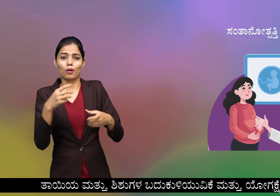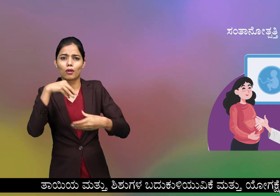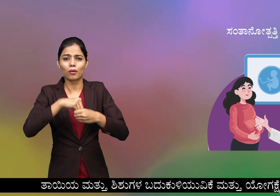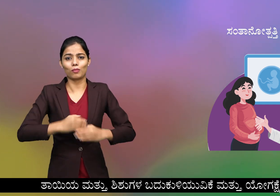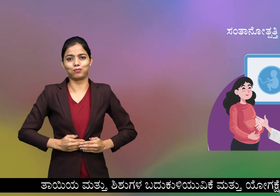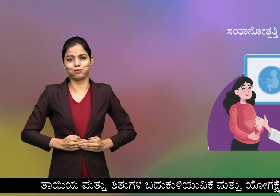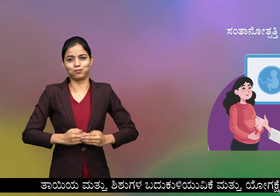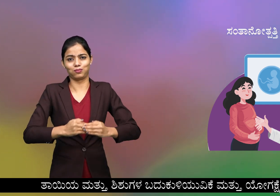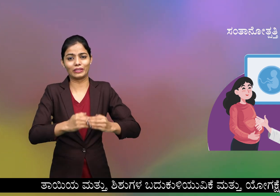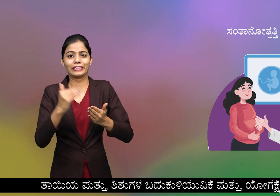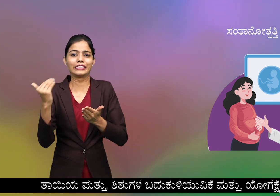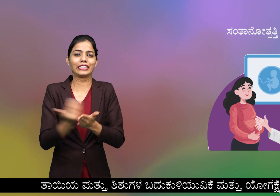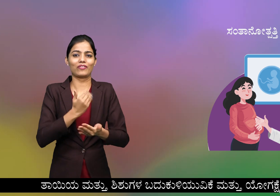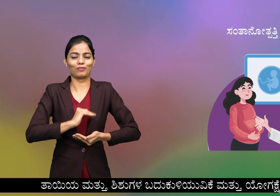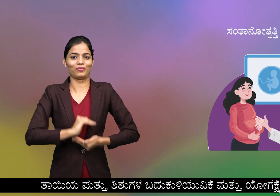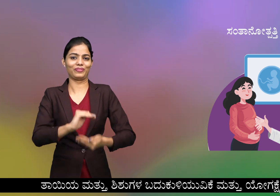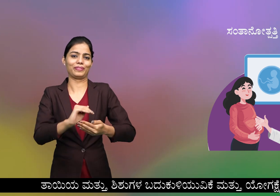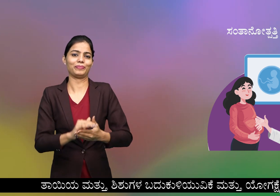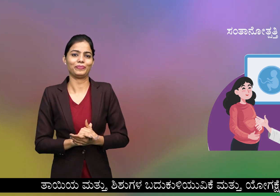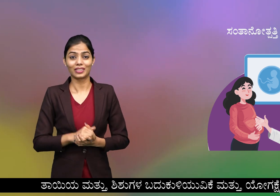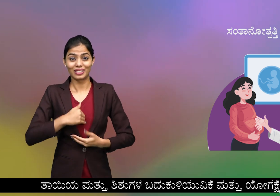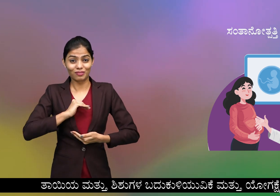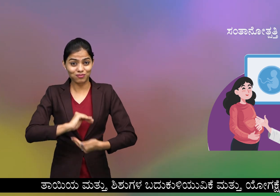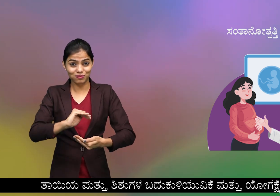ತಾಯಿಯ ಮತ್ತು ಶಿಶುಗಳು ಬದುಕುಳಿಯುವಿಕೆ ಮತ್ತು ಯೋಗಕ್ಷೇಮವನ್ನ ಒಳಗೊಂಡಿದೆ.